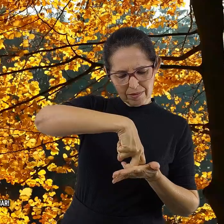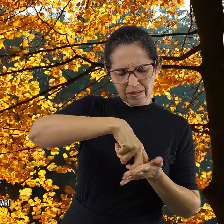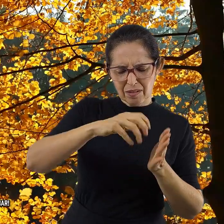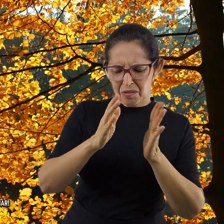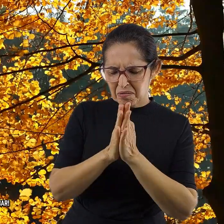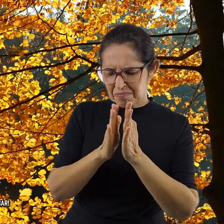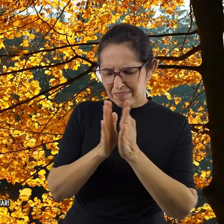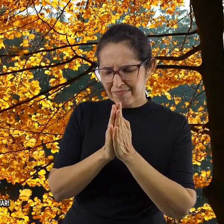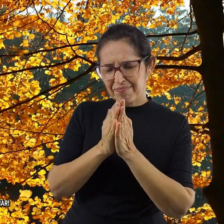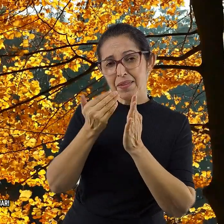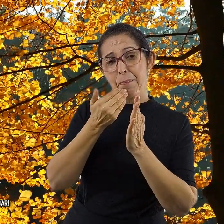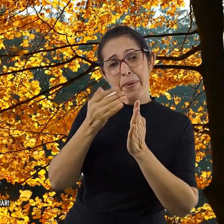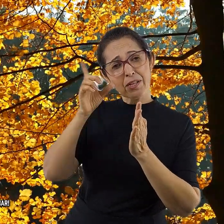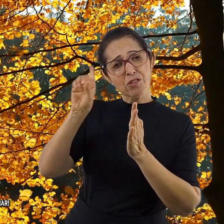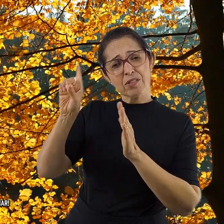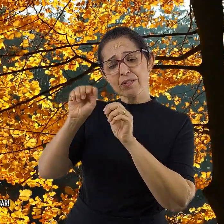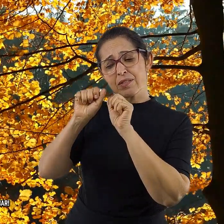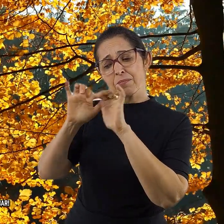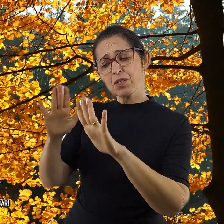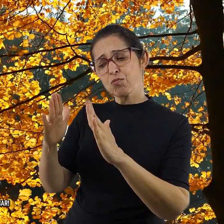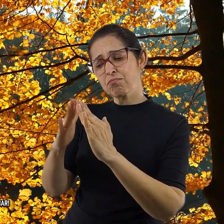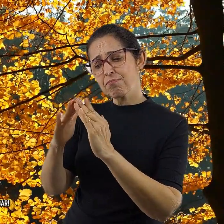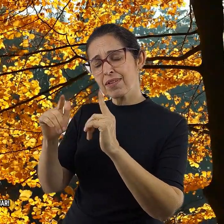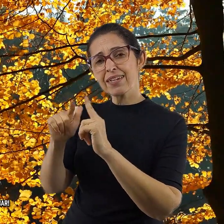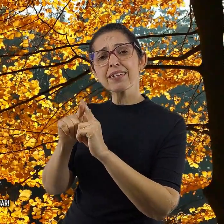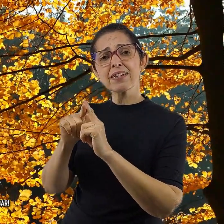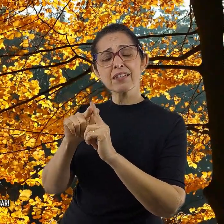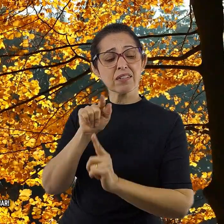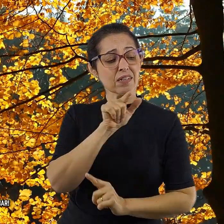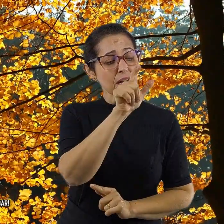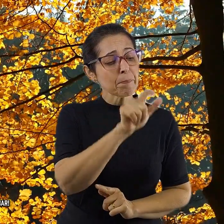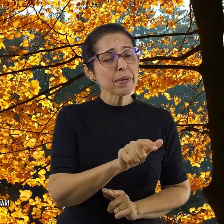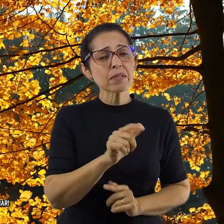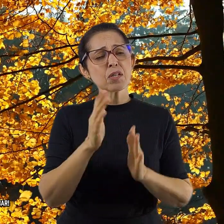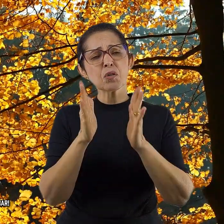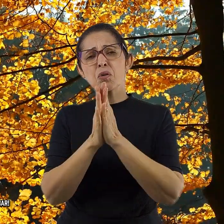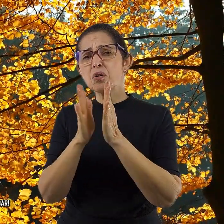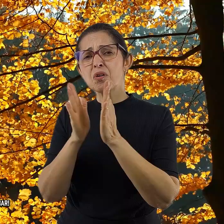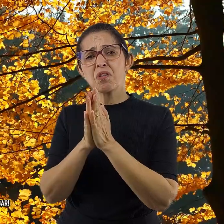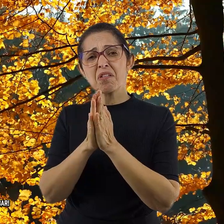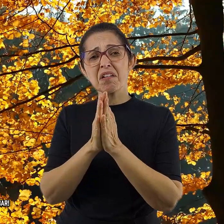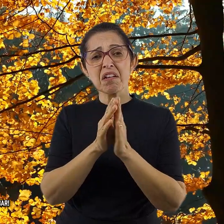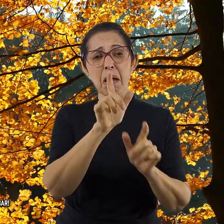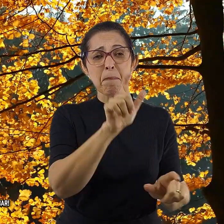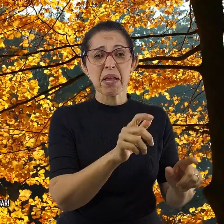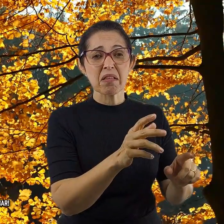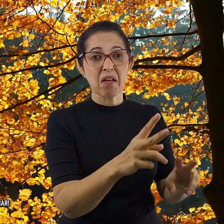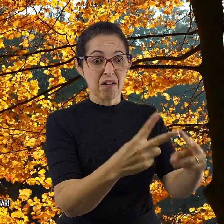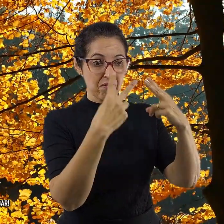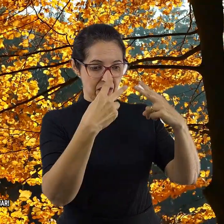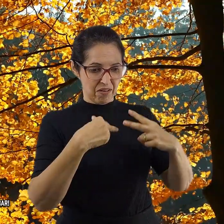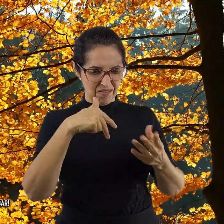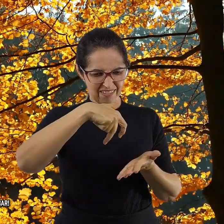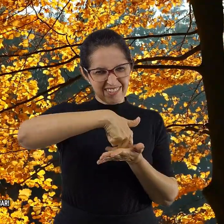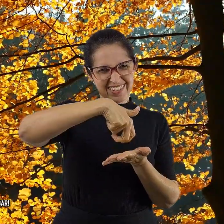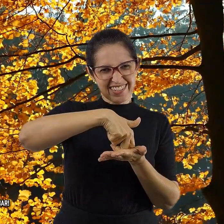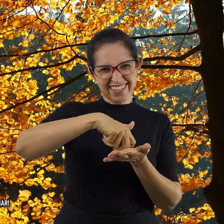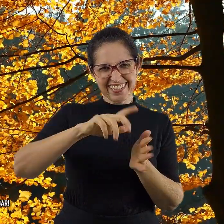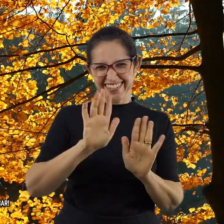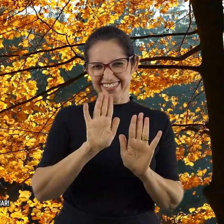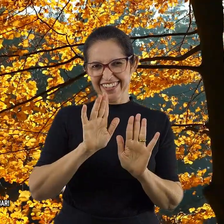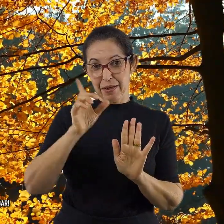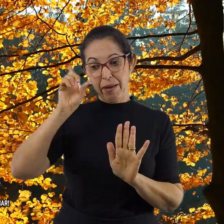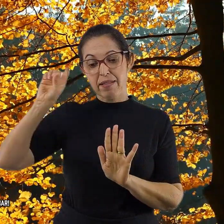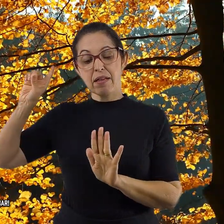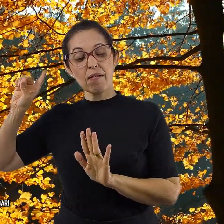igreja, ora pelo seu irmão. Ninguém te viu, ninguém sabe, mas aquele que